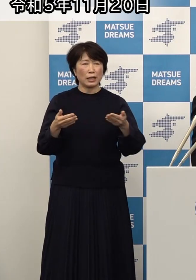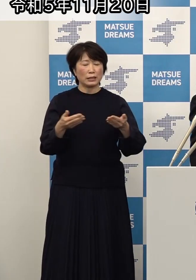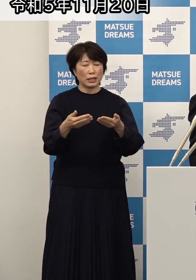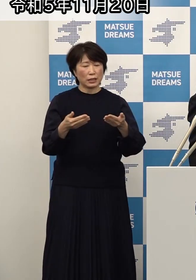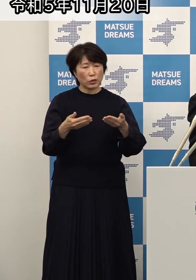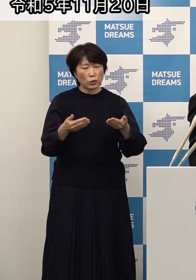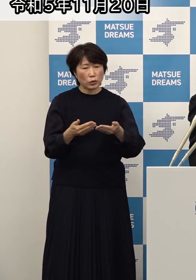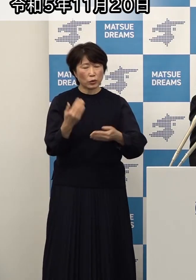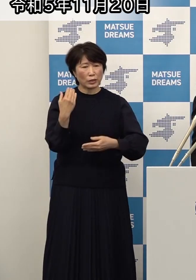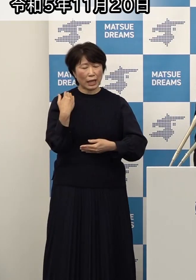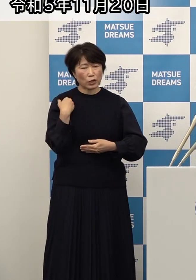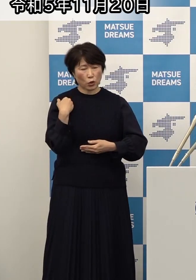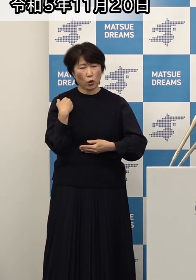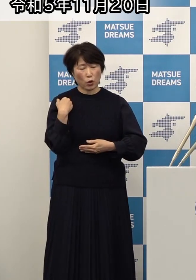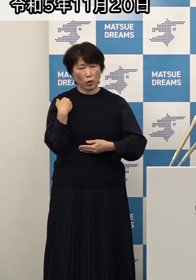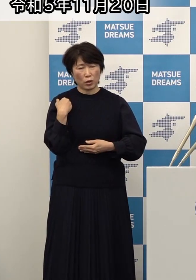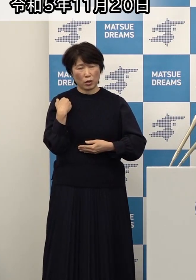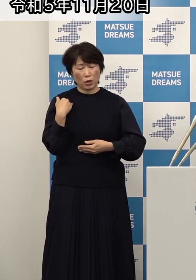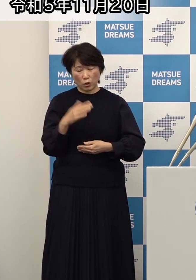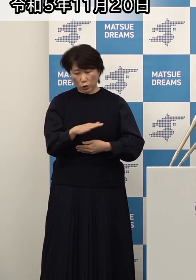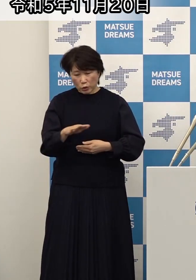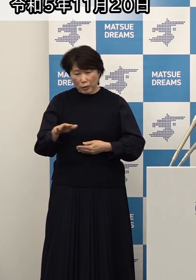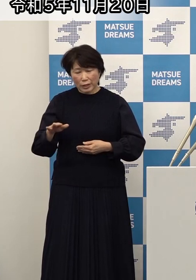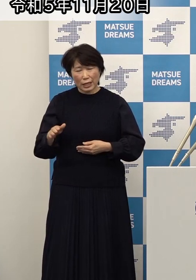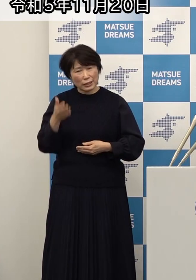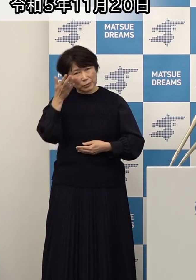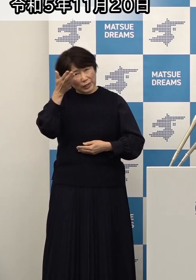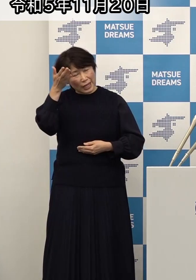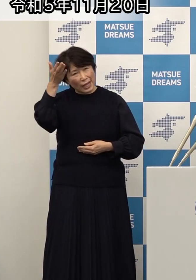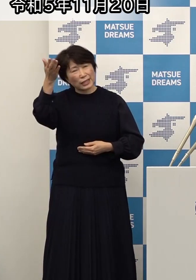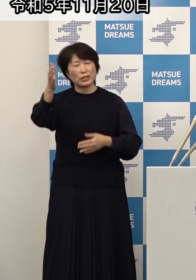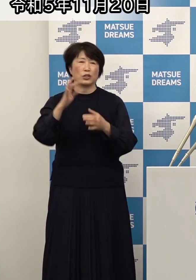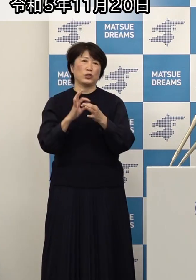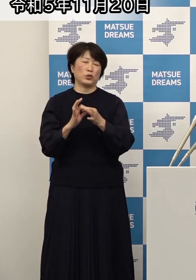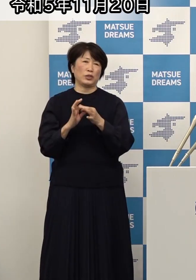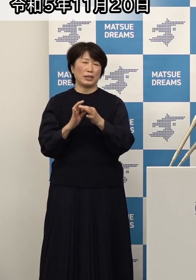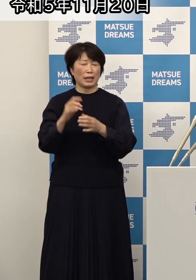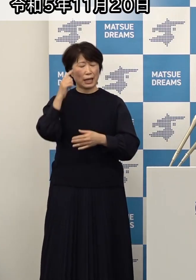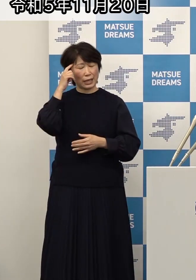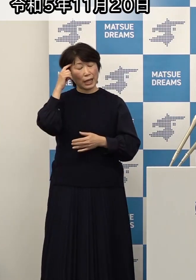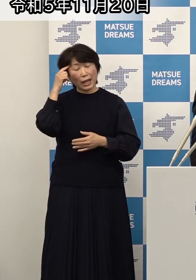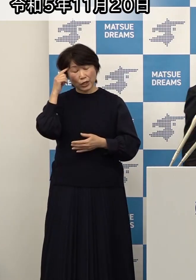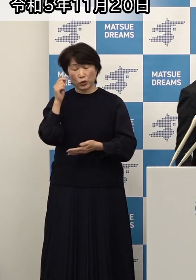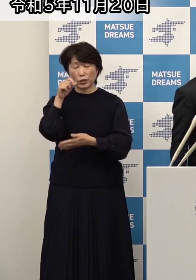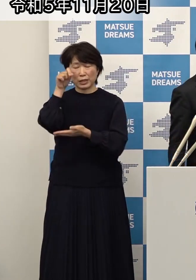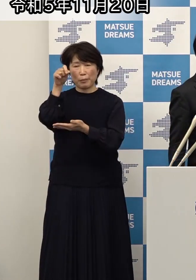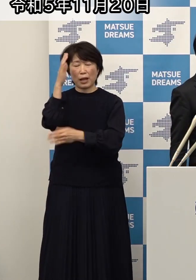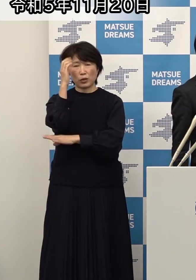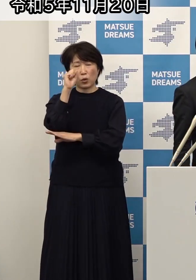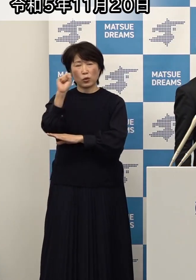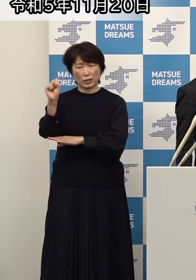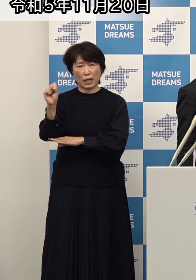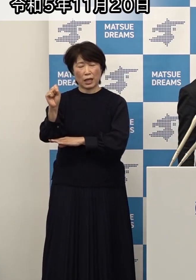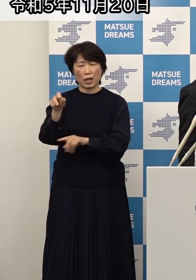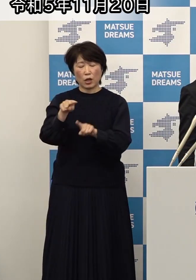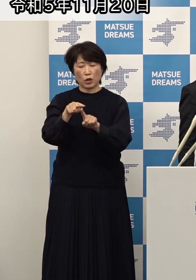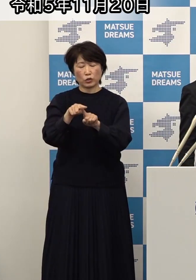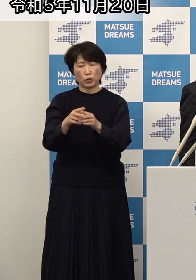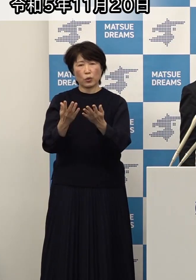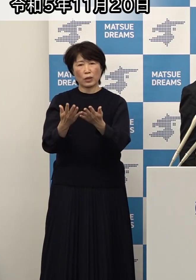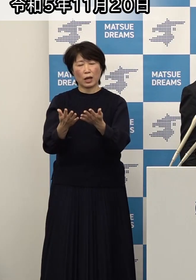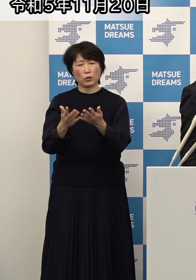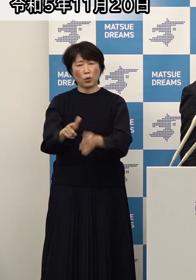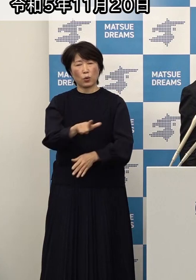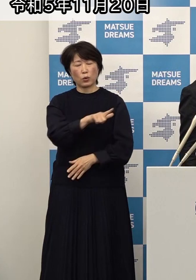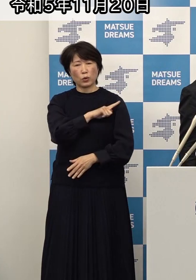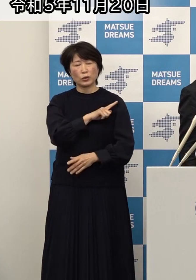どもたちと市職員が松江市の未来について一緒に考える出前講座ということで、小学校6年生を対象に実施させ